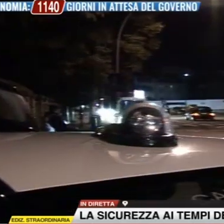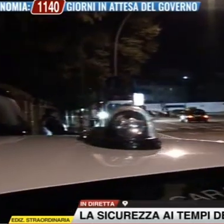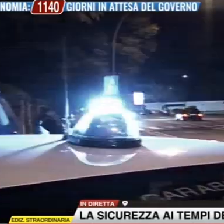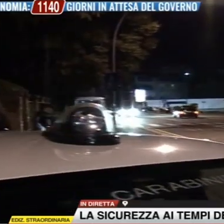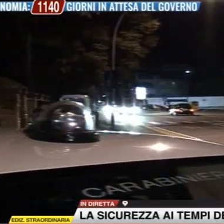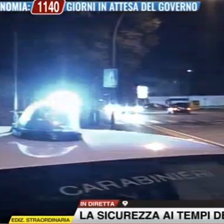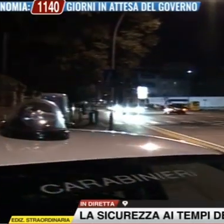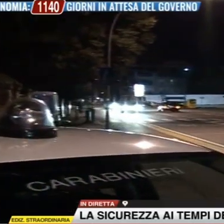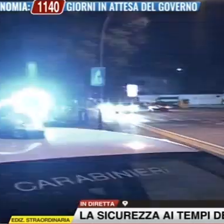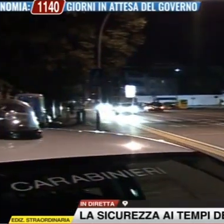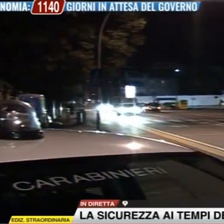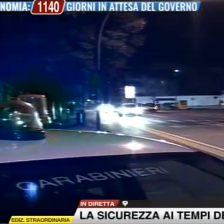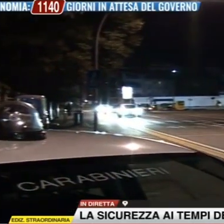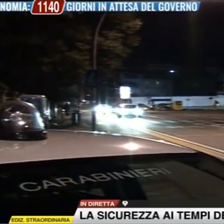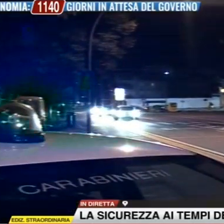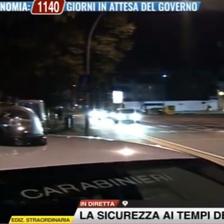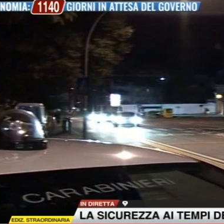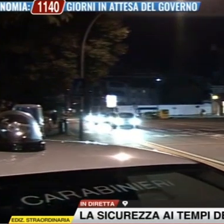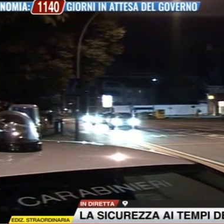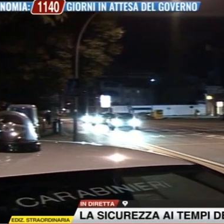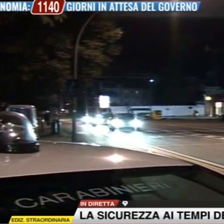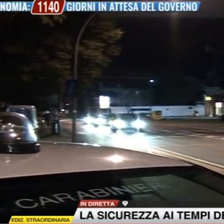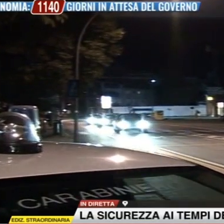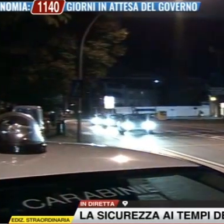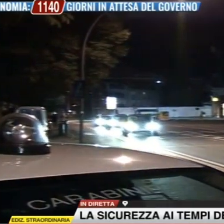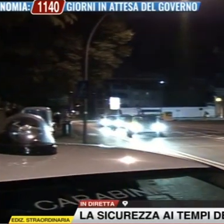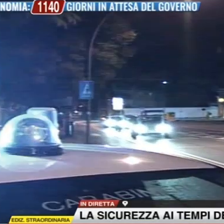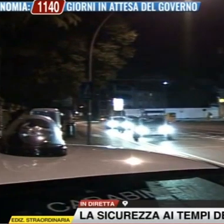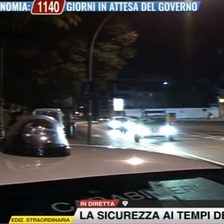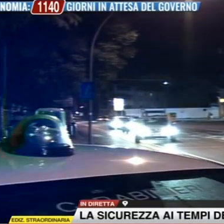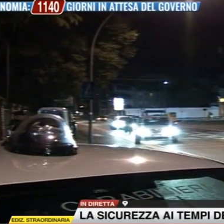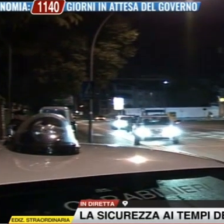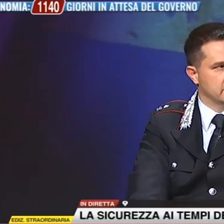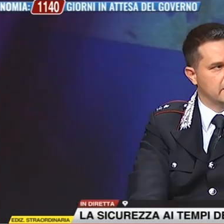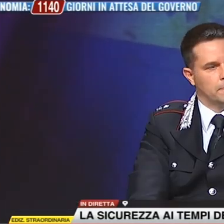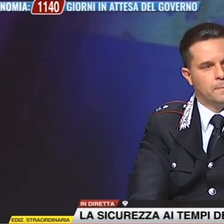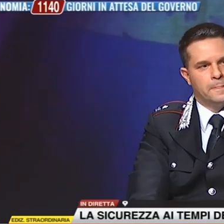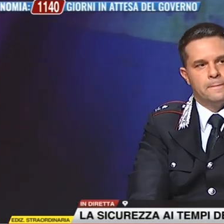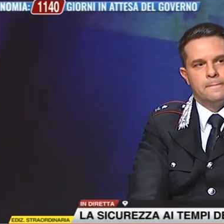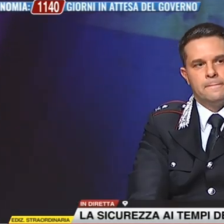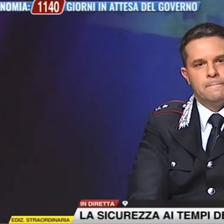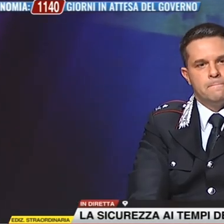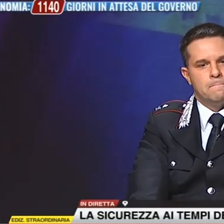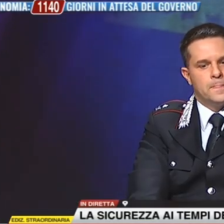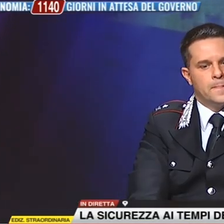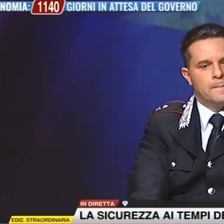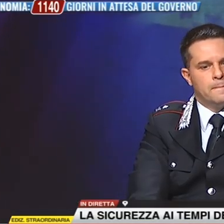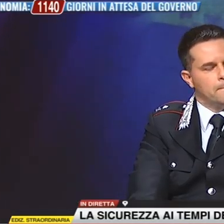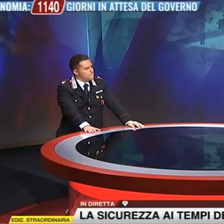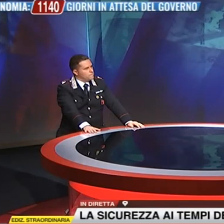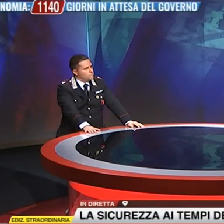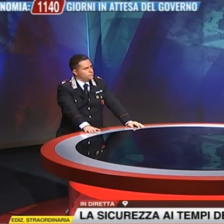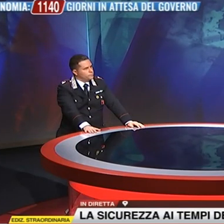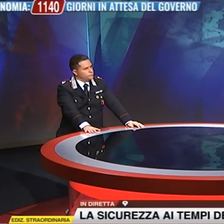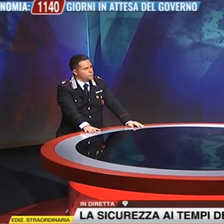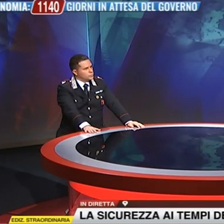cellulare nell'immediatezza telefonare al 112 e saremo ben lieti di poter fare un controllo nell'immediatezza. Mi viene da dire che in questo periodo magari è